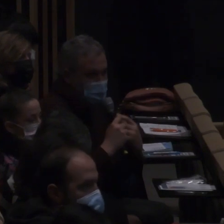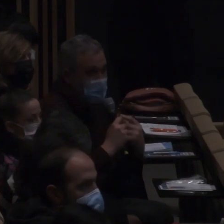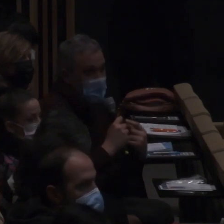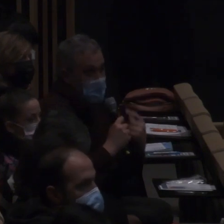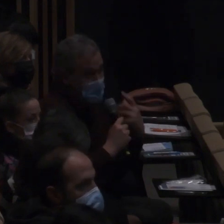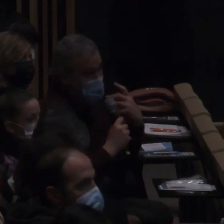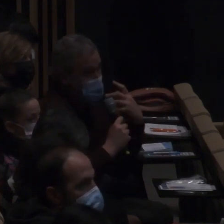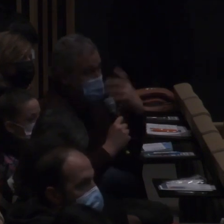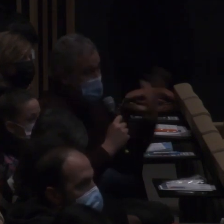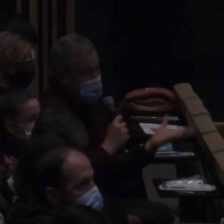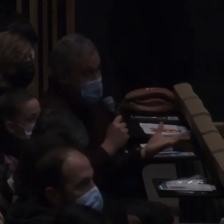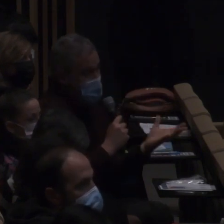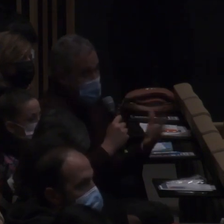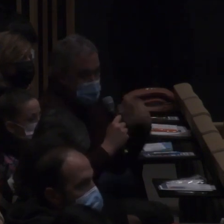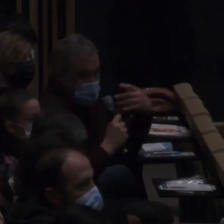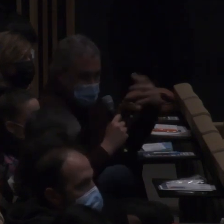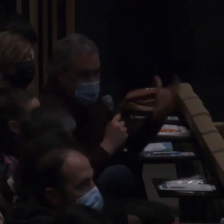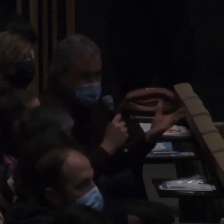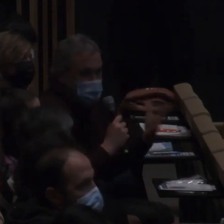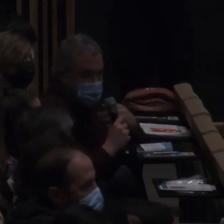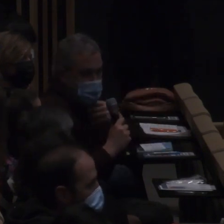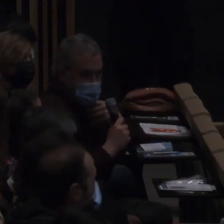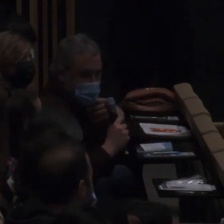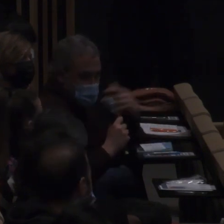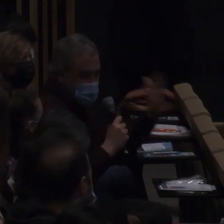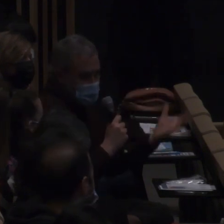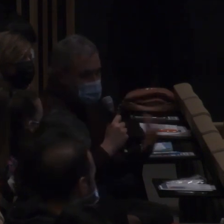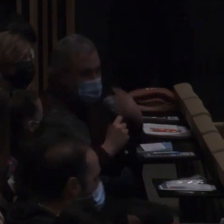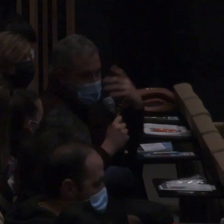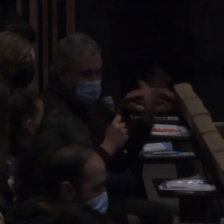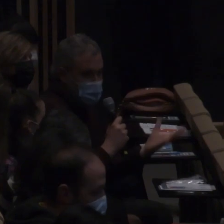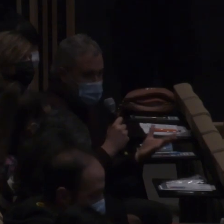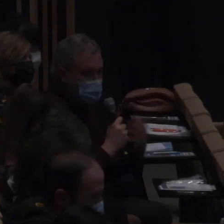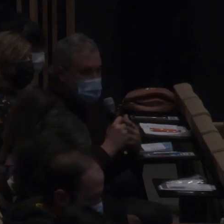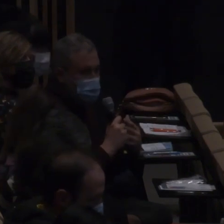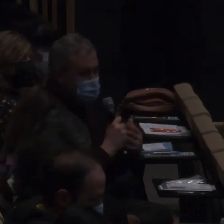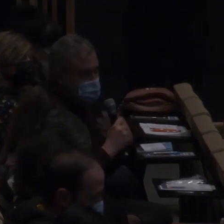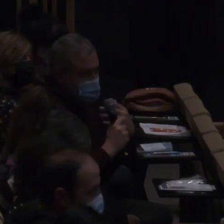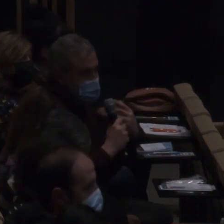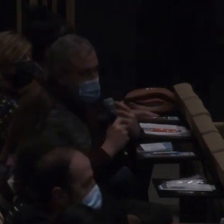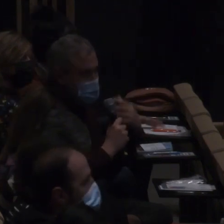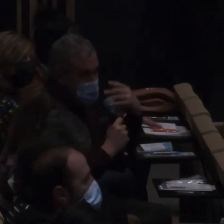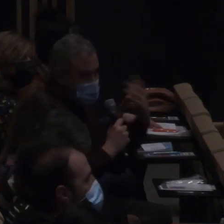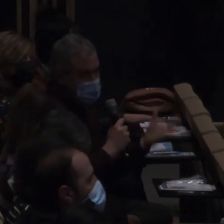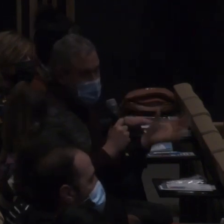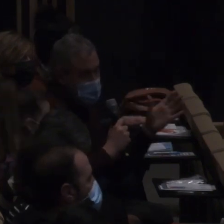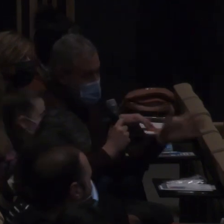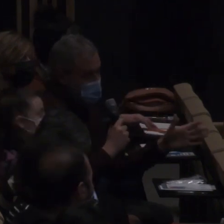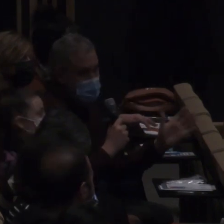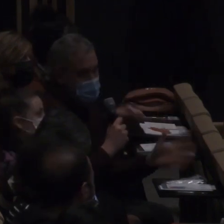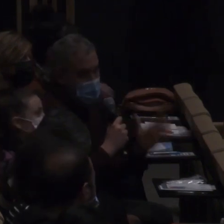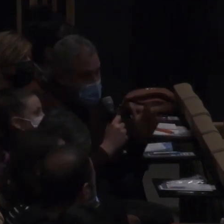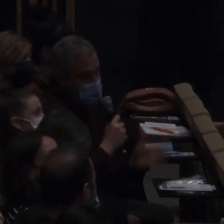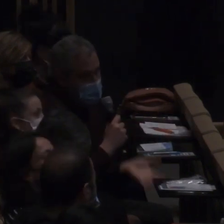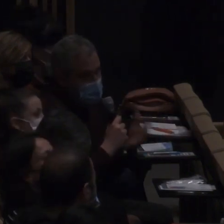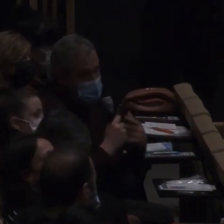claro. Porque si es ante... Bueno, que sí que entiendo que hay que no siempre dar la misma respuesta, pero que sí que hay que mantener